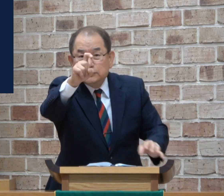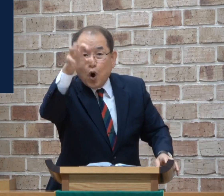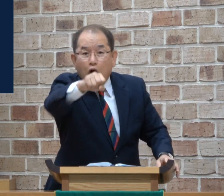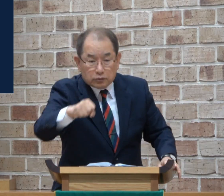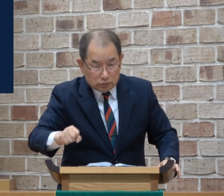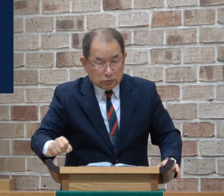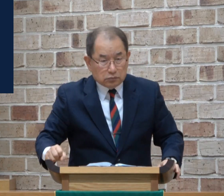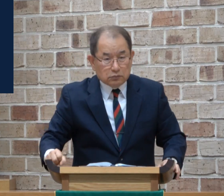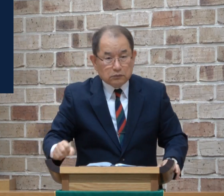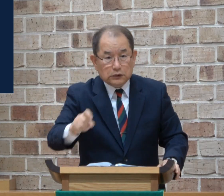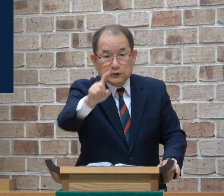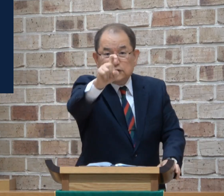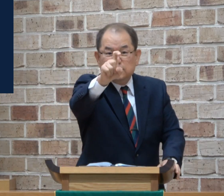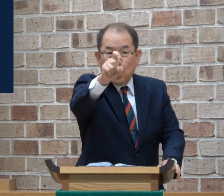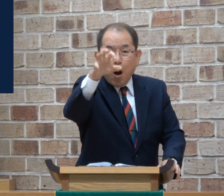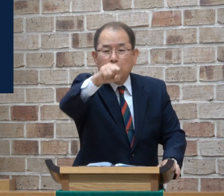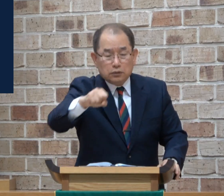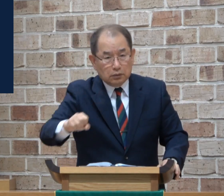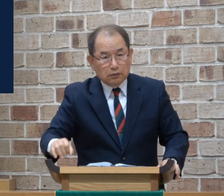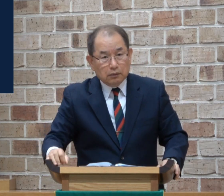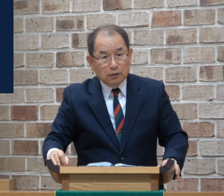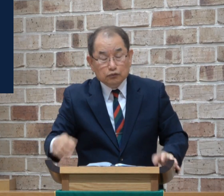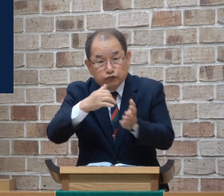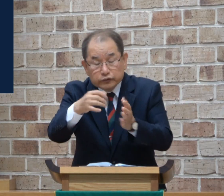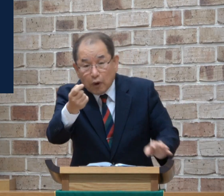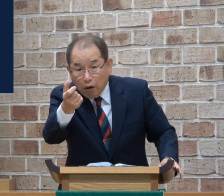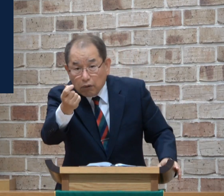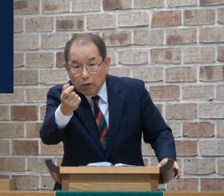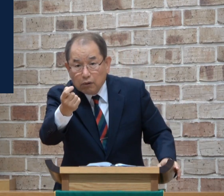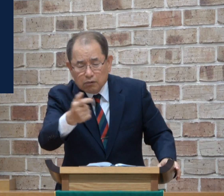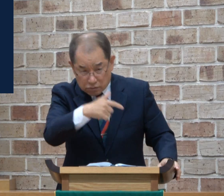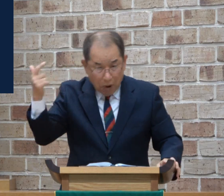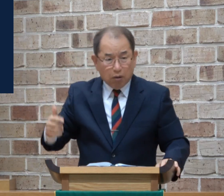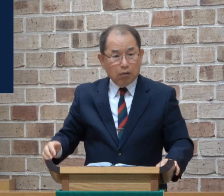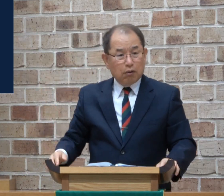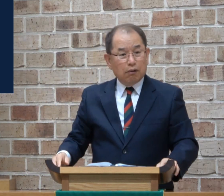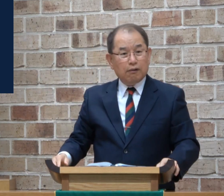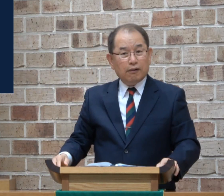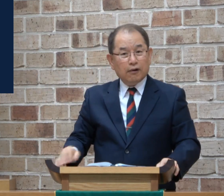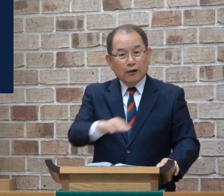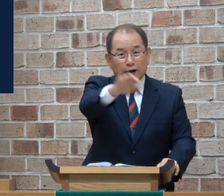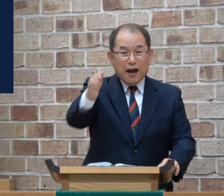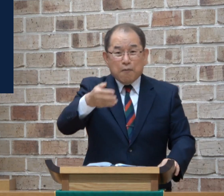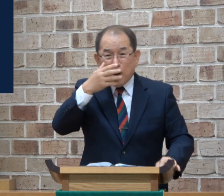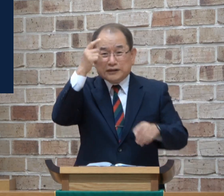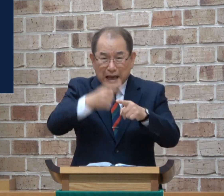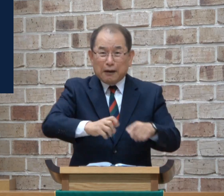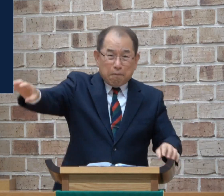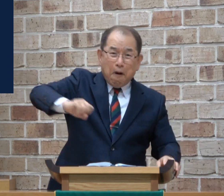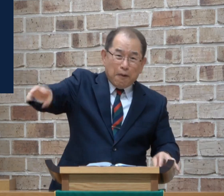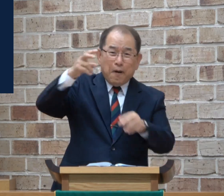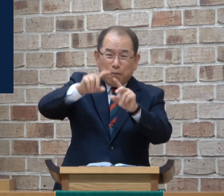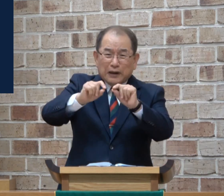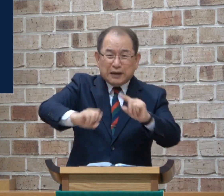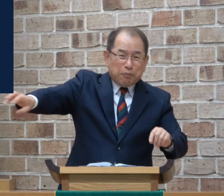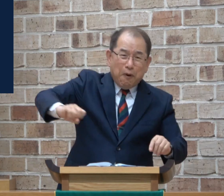합니다. 아주 큰 숫자입니다. 먹다가 버려지는 반찬이나 먹을 것이 얼마나 많습니까?